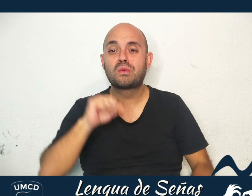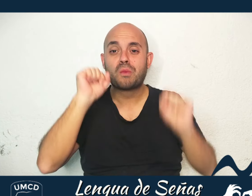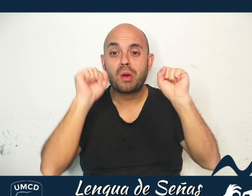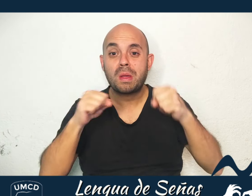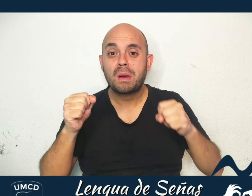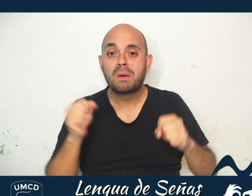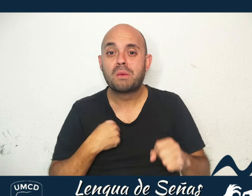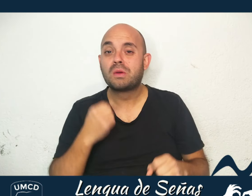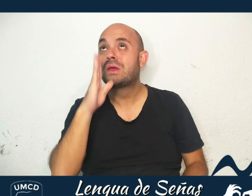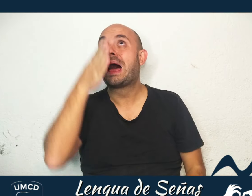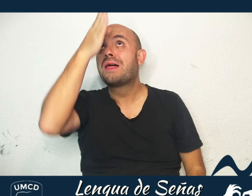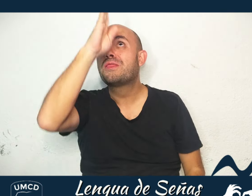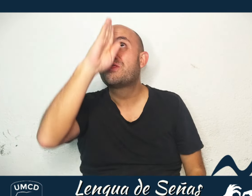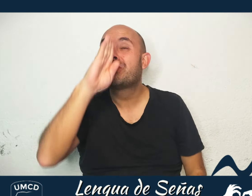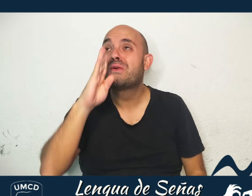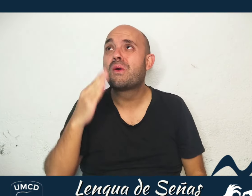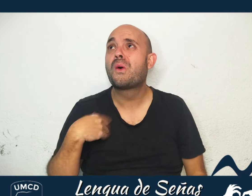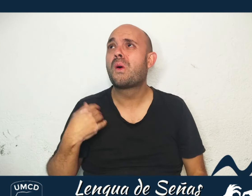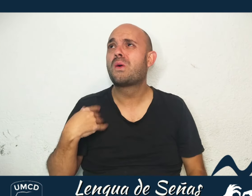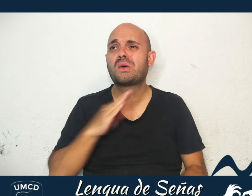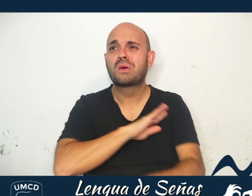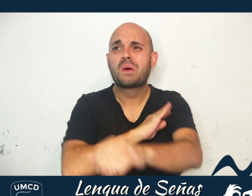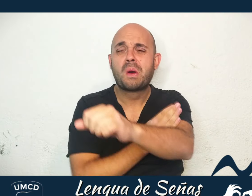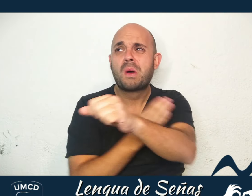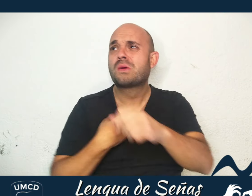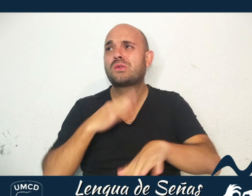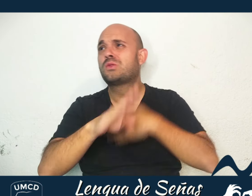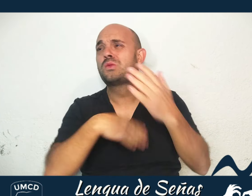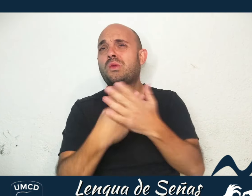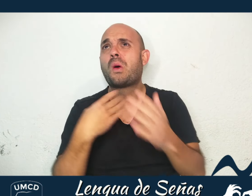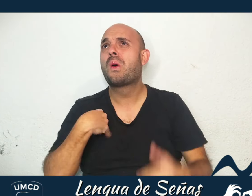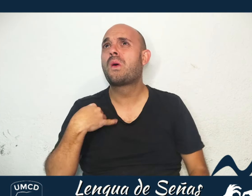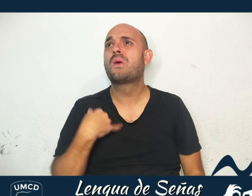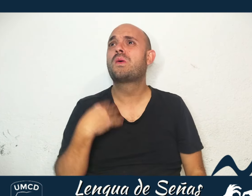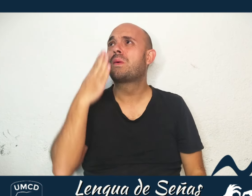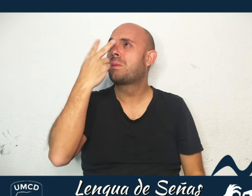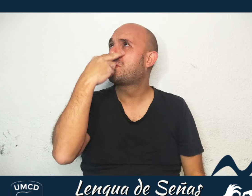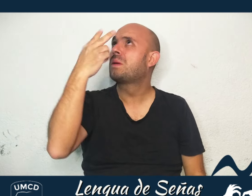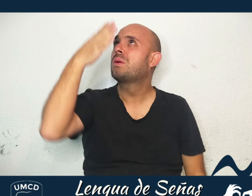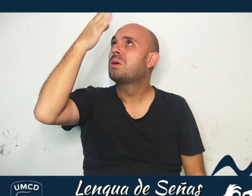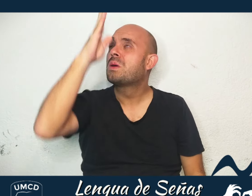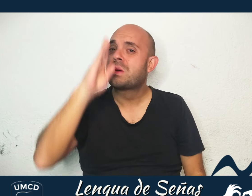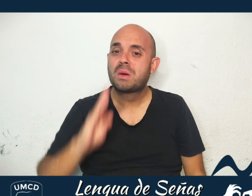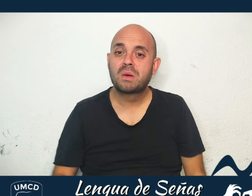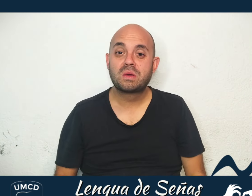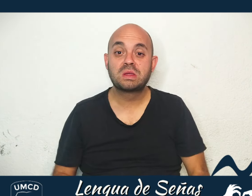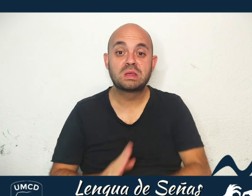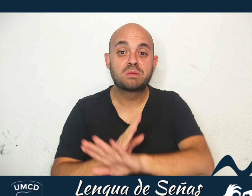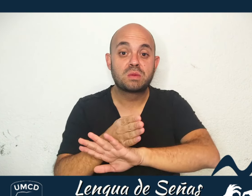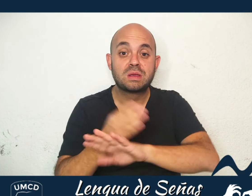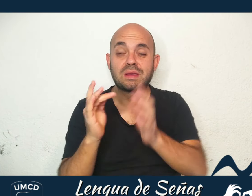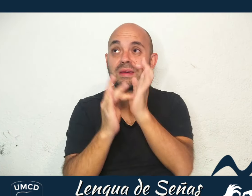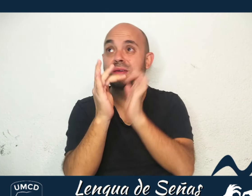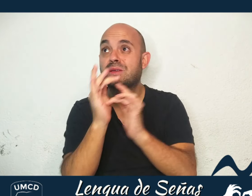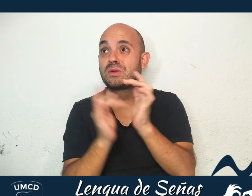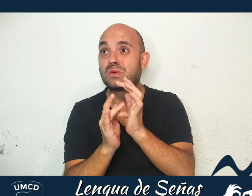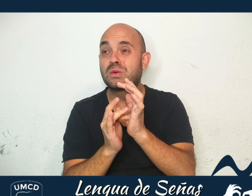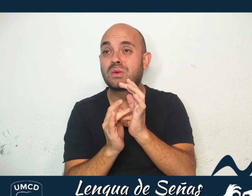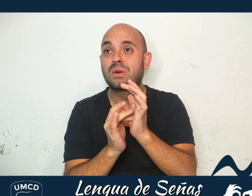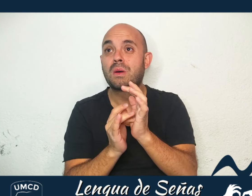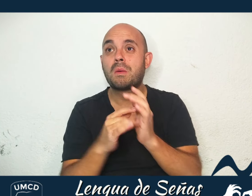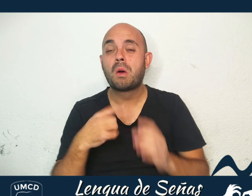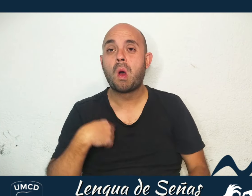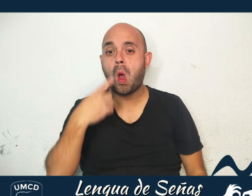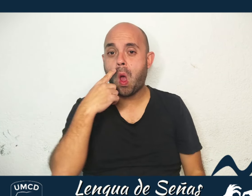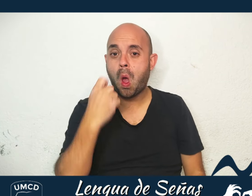es el resplandor de Dios. Y lo que hemos llegado a ver, o aquellos que vieron a Jesús, vieron a Jesús porque Él se